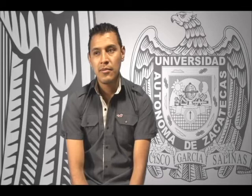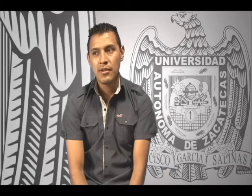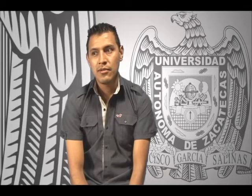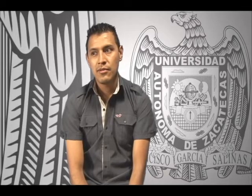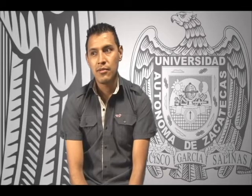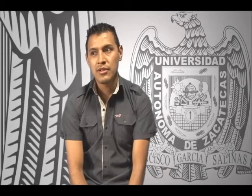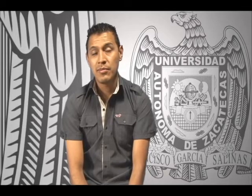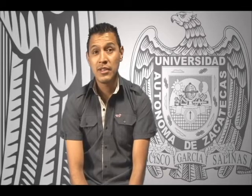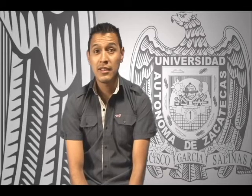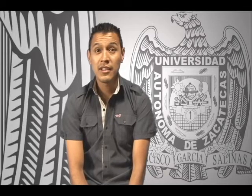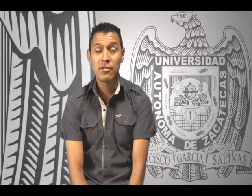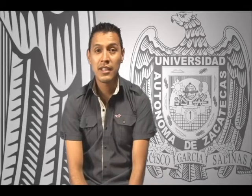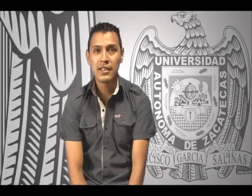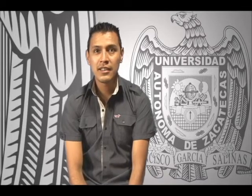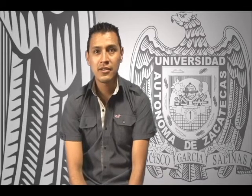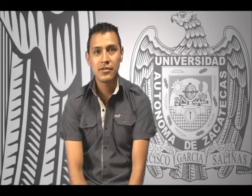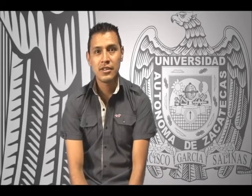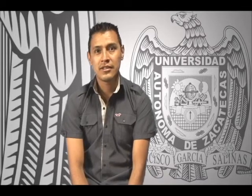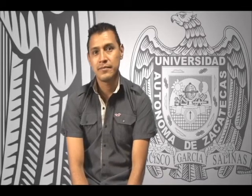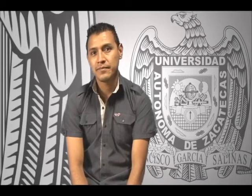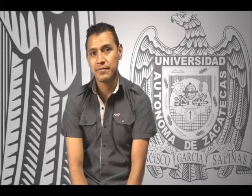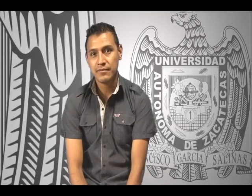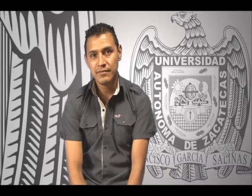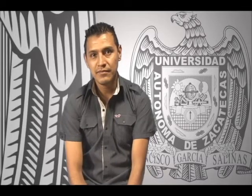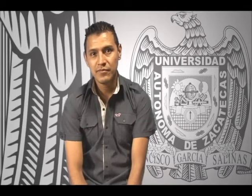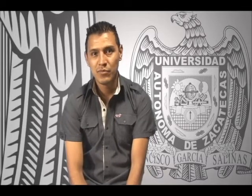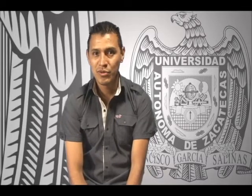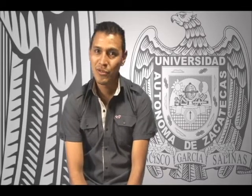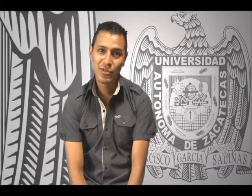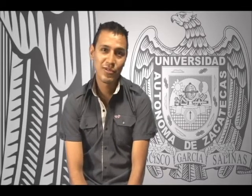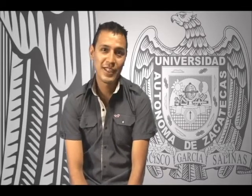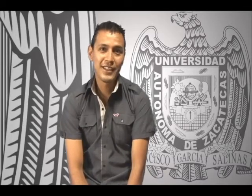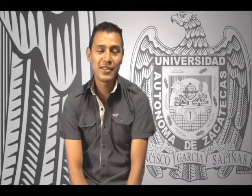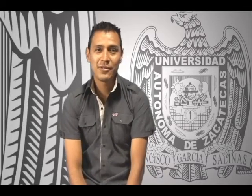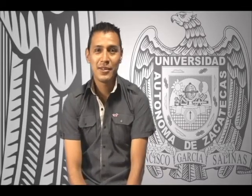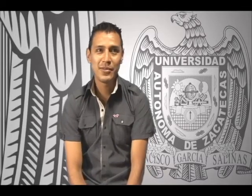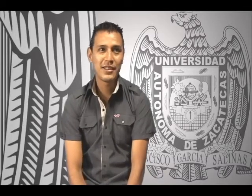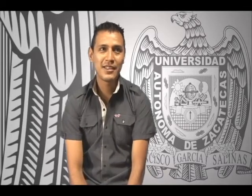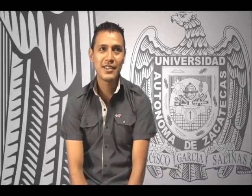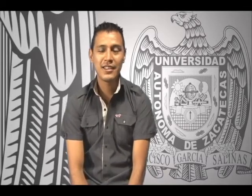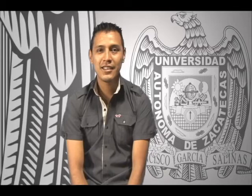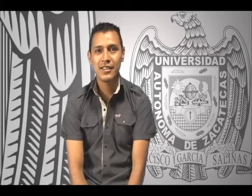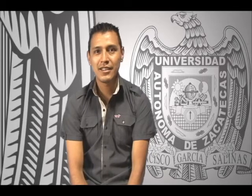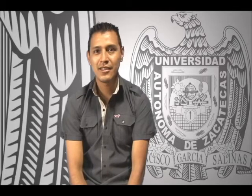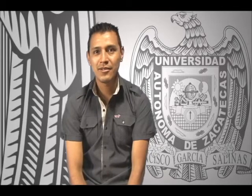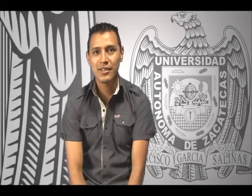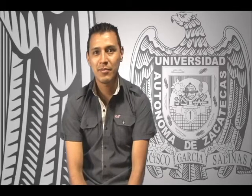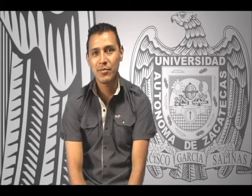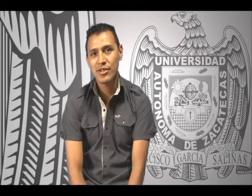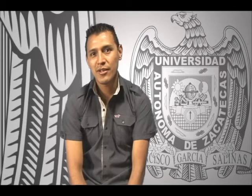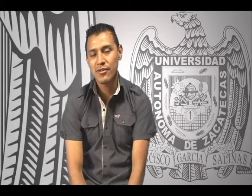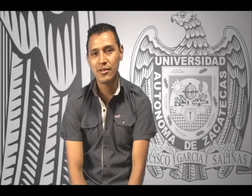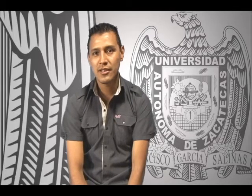Pero se presentan 40, entonces, pues con los 40 tuve que empezar así dentro del mismo salón. O sea,